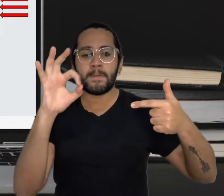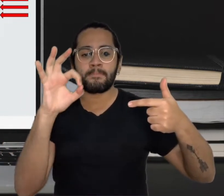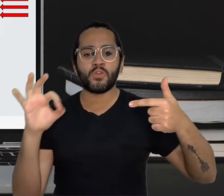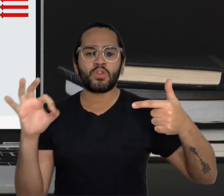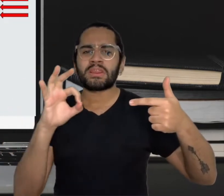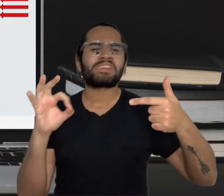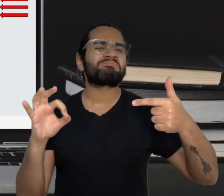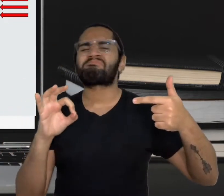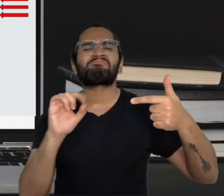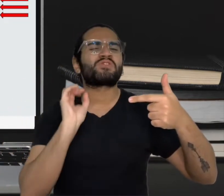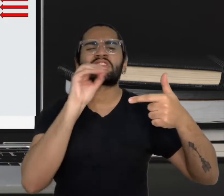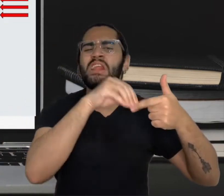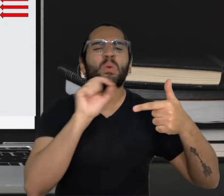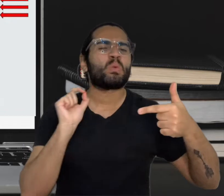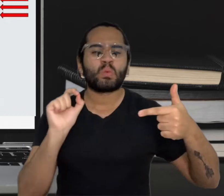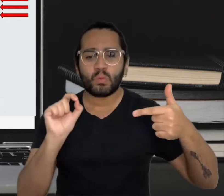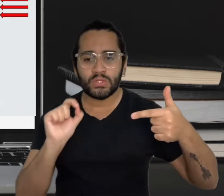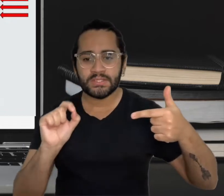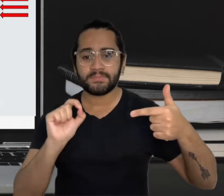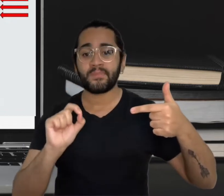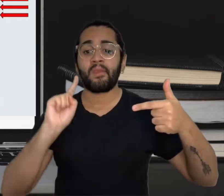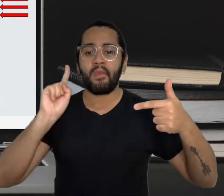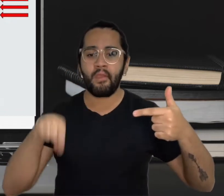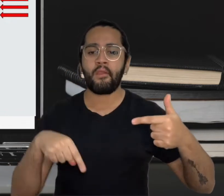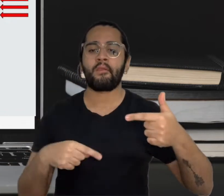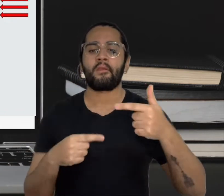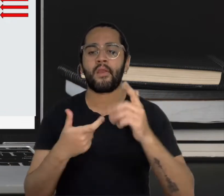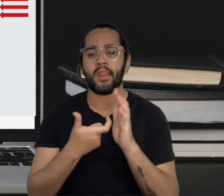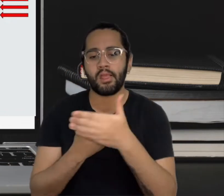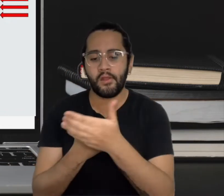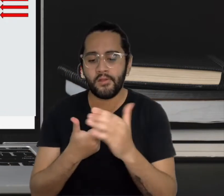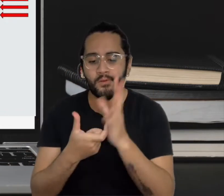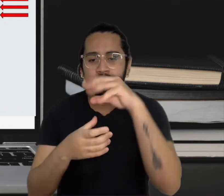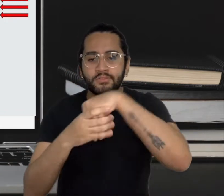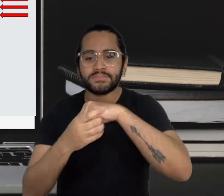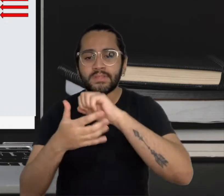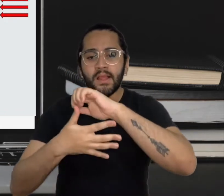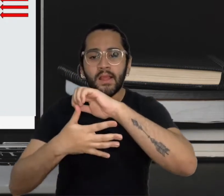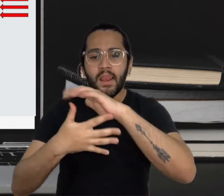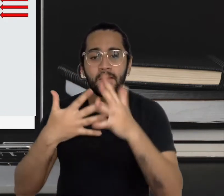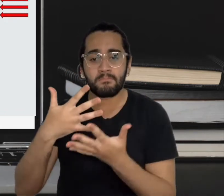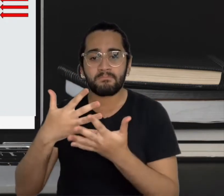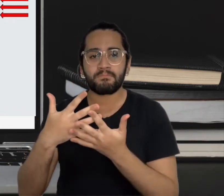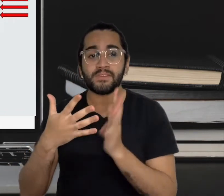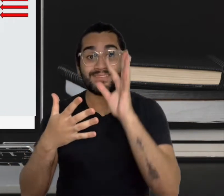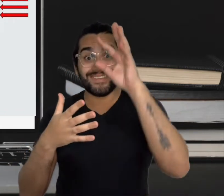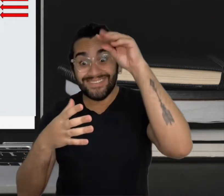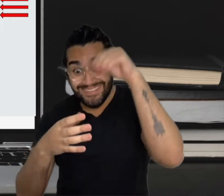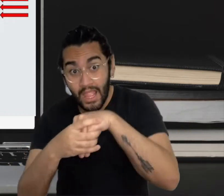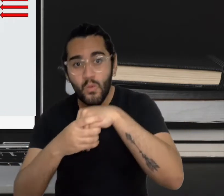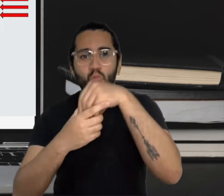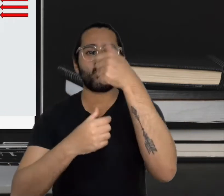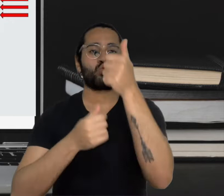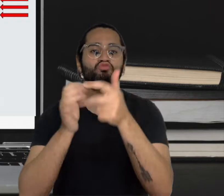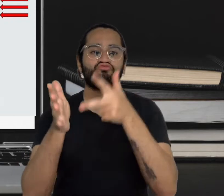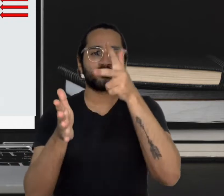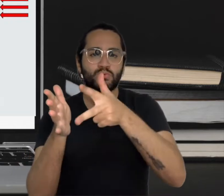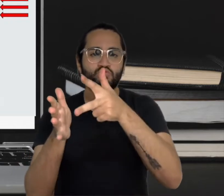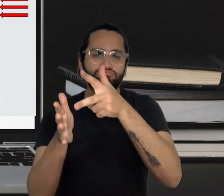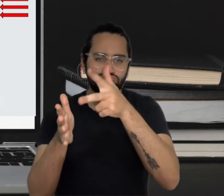a 72,4%, foi o quê? O termo em